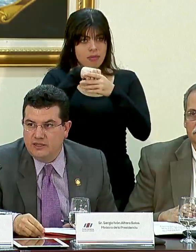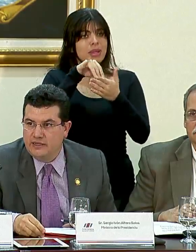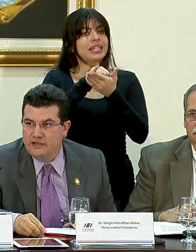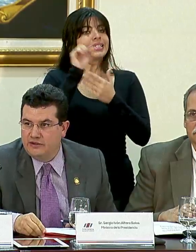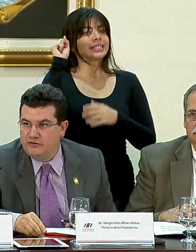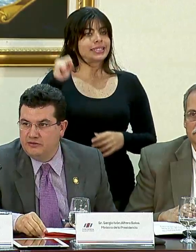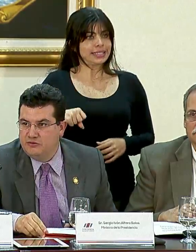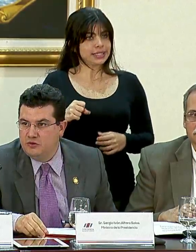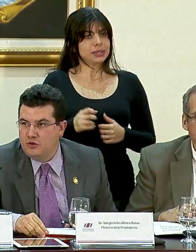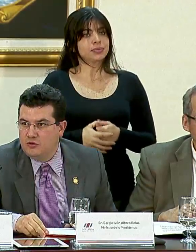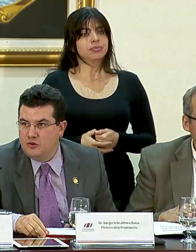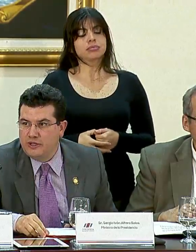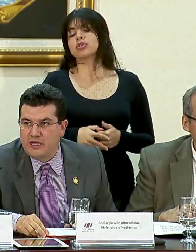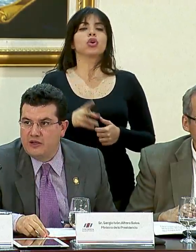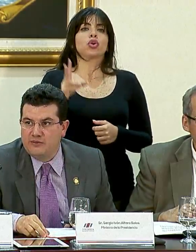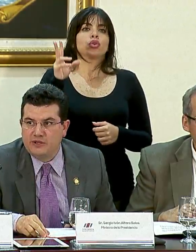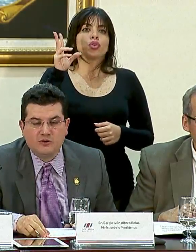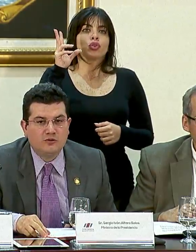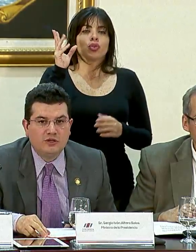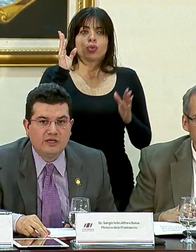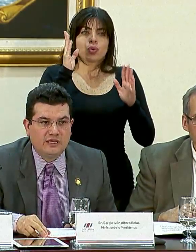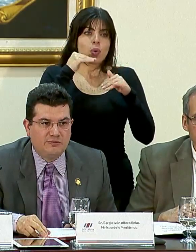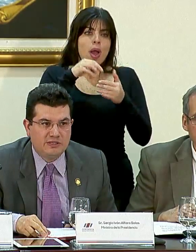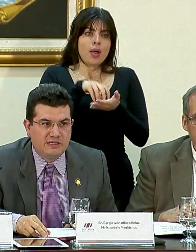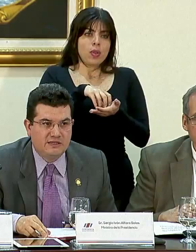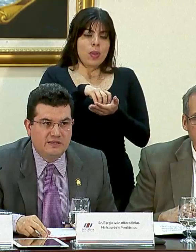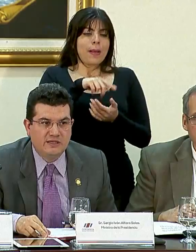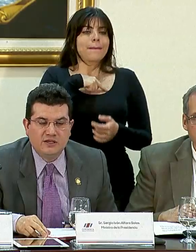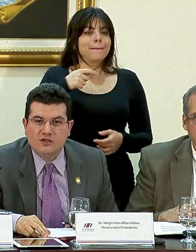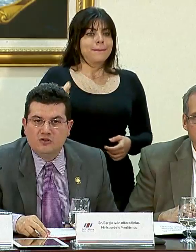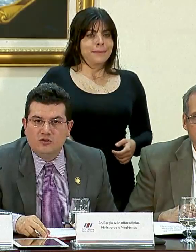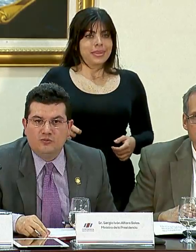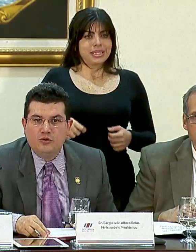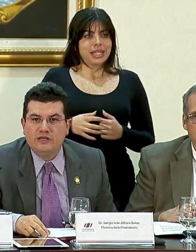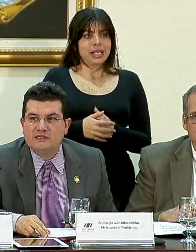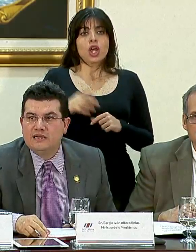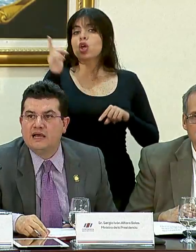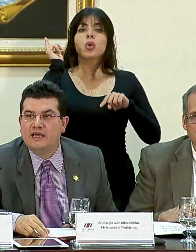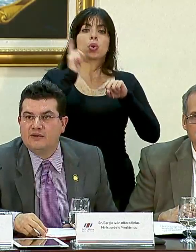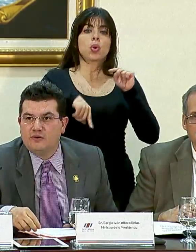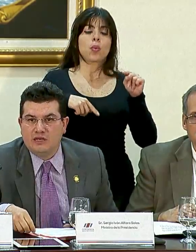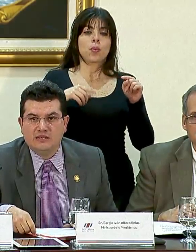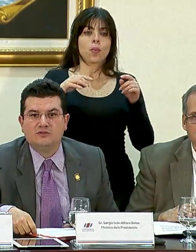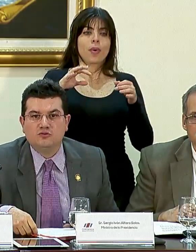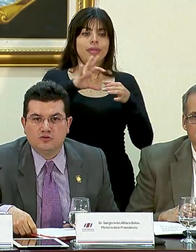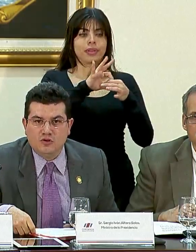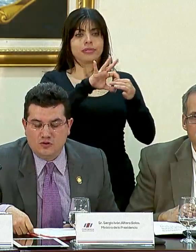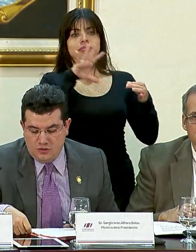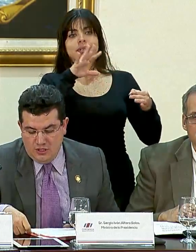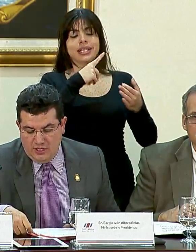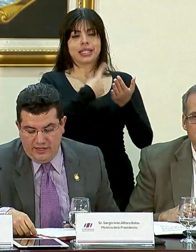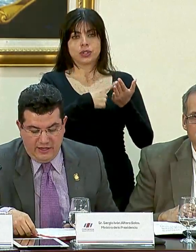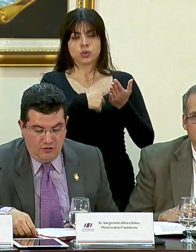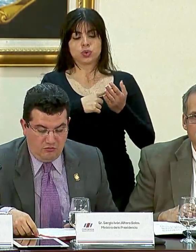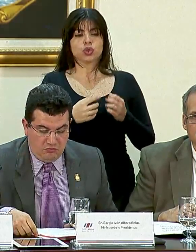sí, no me cabe la menor duda de que el presidente no puede ser ajeno a la